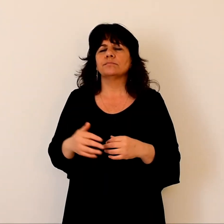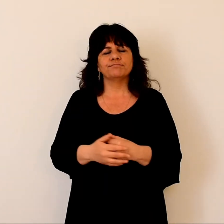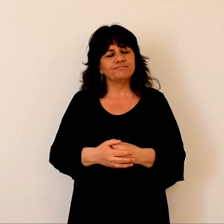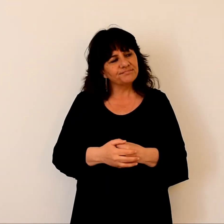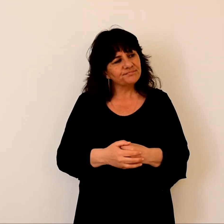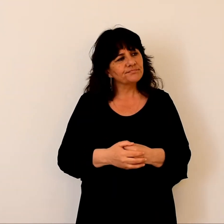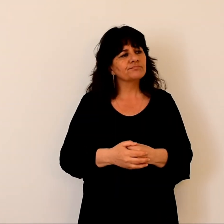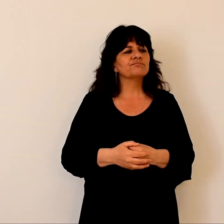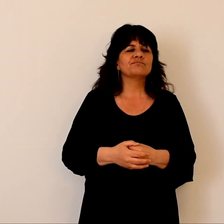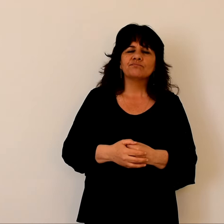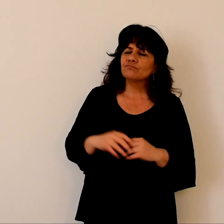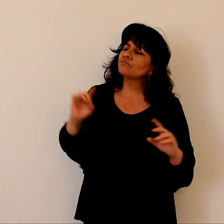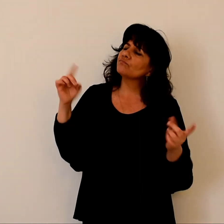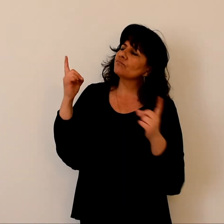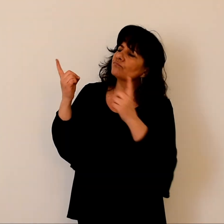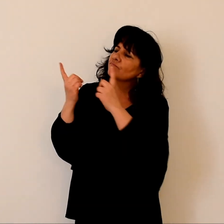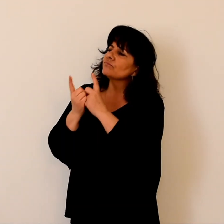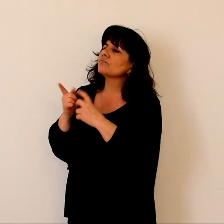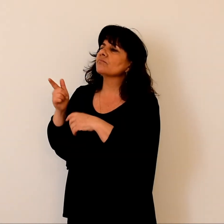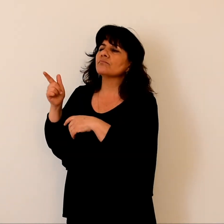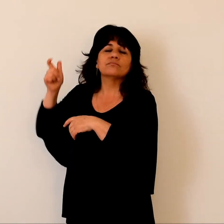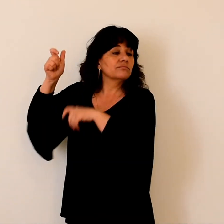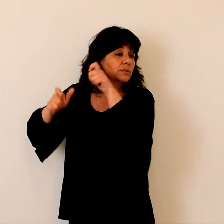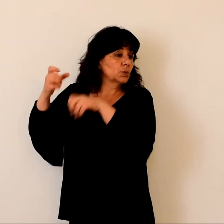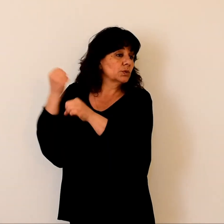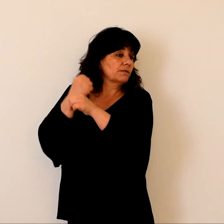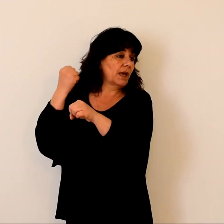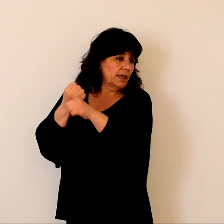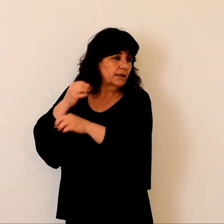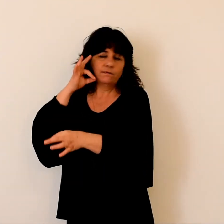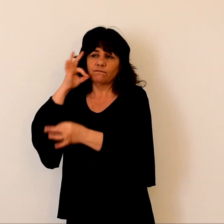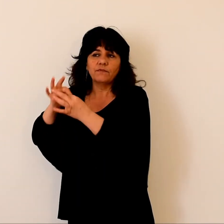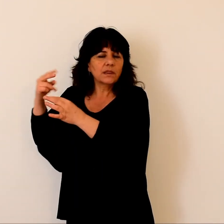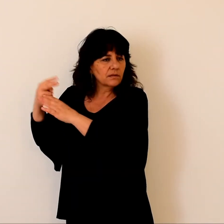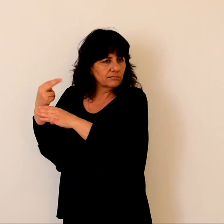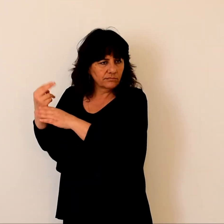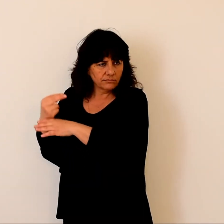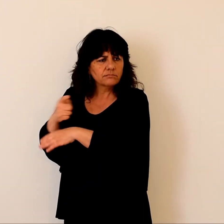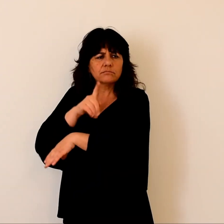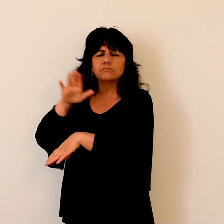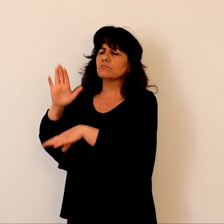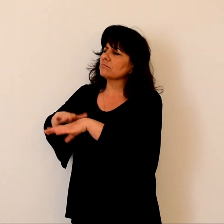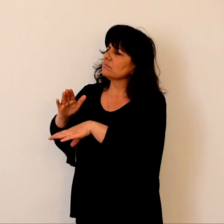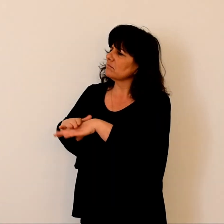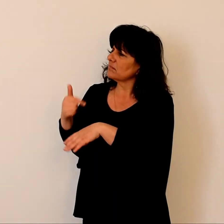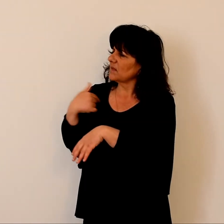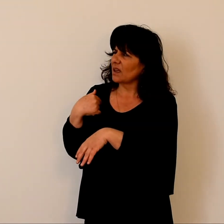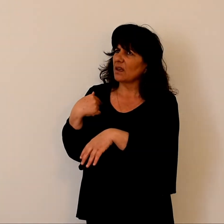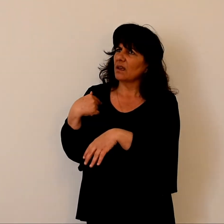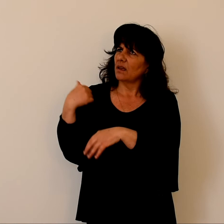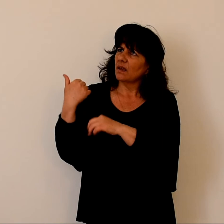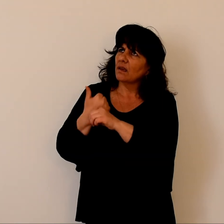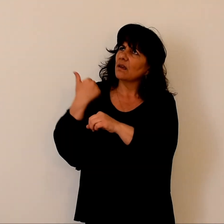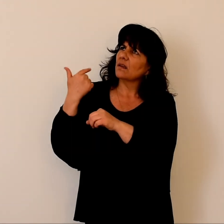Il dit alors à ses vignerons : « Voilà 3 ans que je viens chercher du fruit sur ce